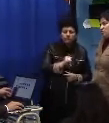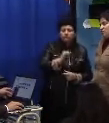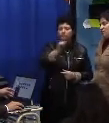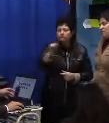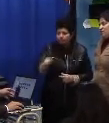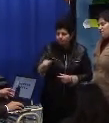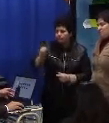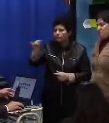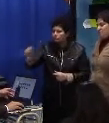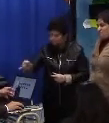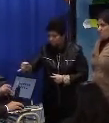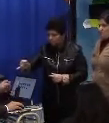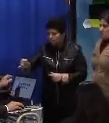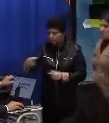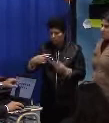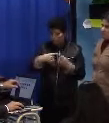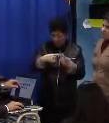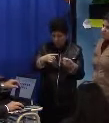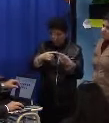y